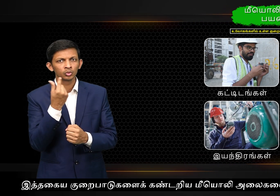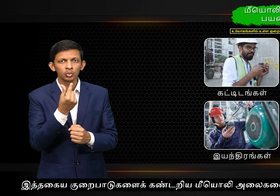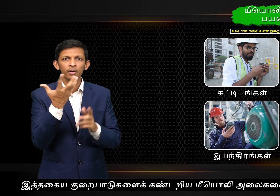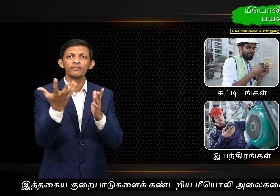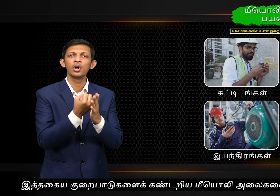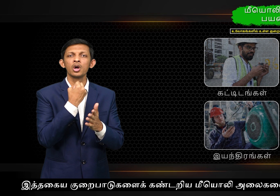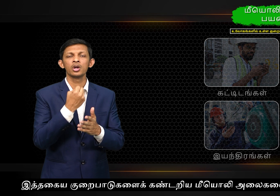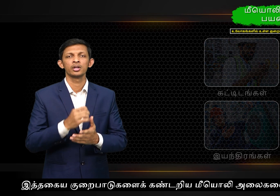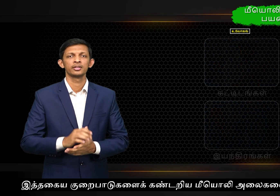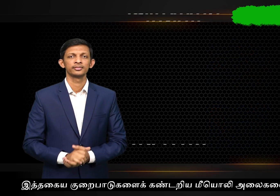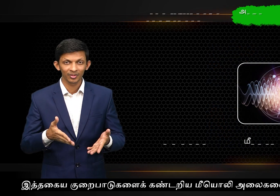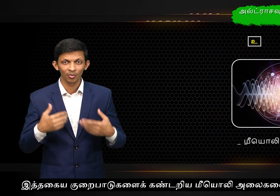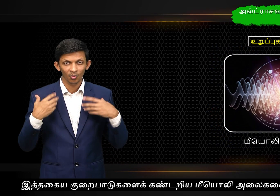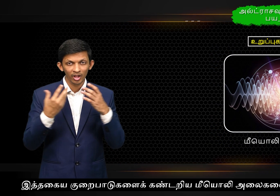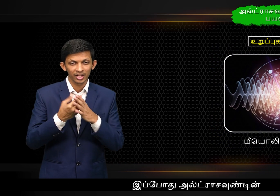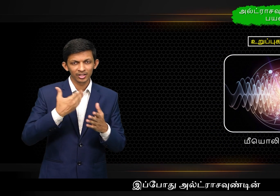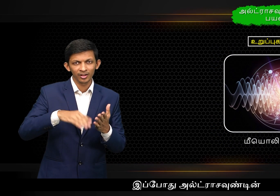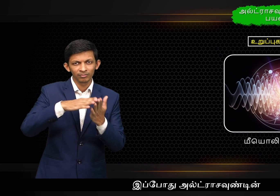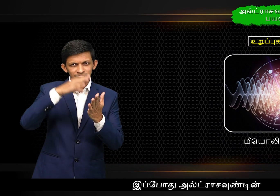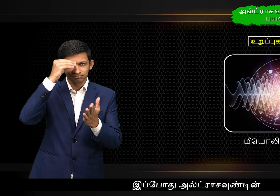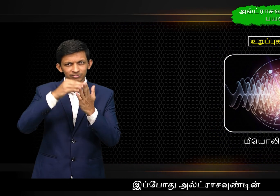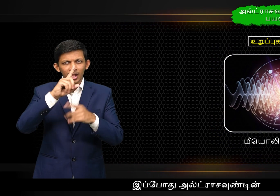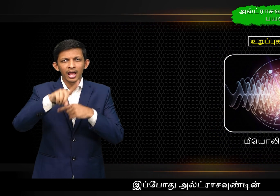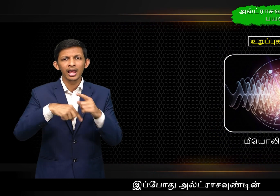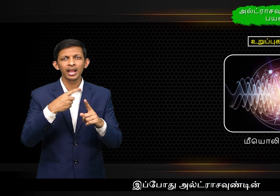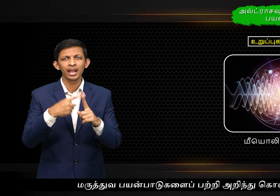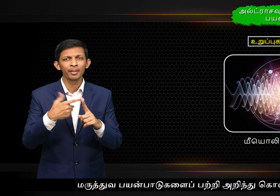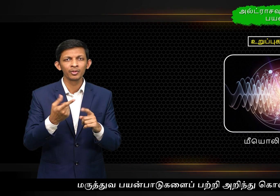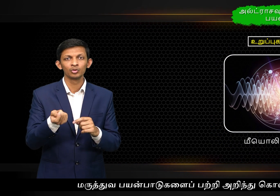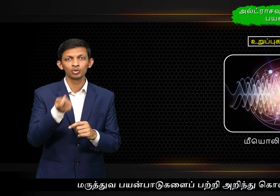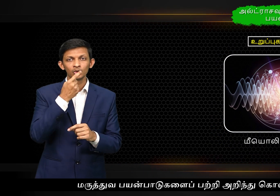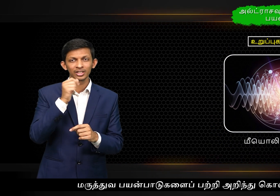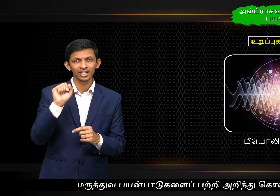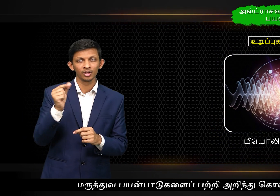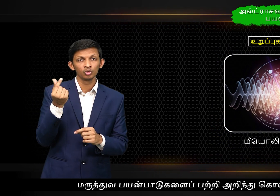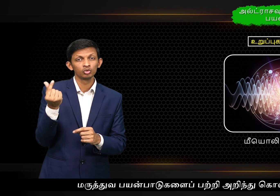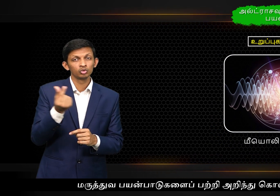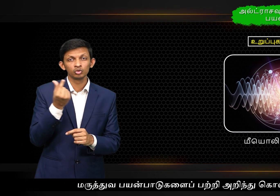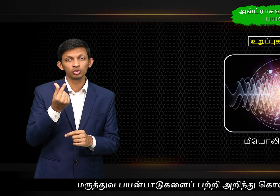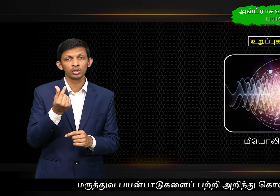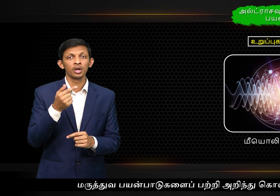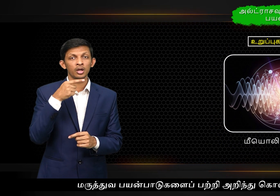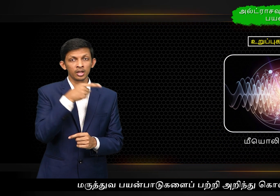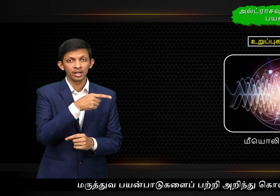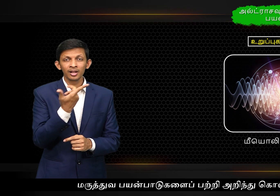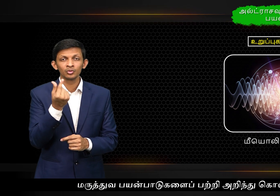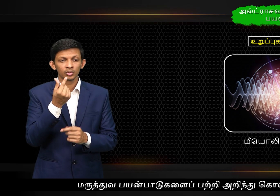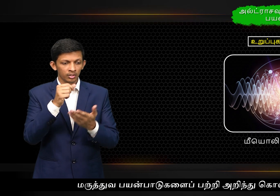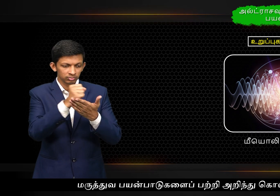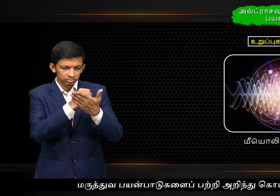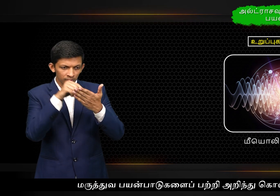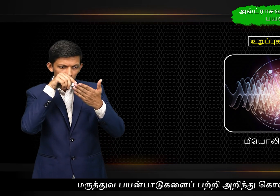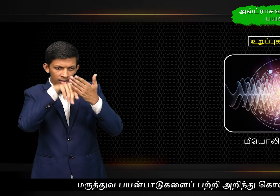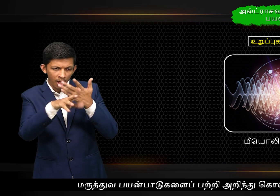அலைகளை பயன்படுத்தலாம். இப்போது மீயொலி மருத்துவ பயன்பாடுகளை பற்றி அறிந்து கொள்வோம்.